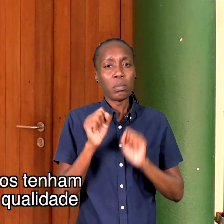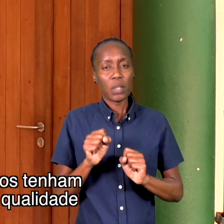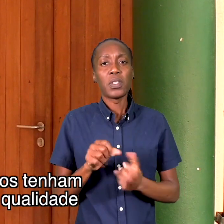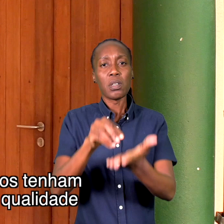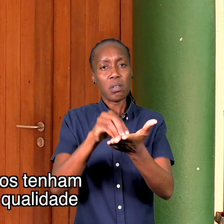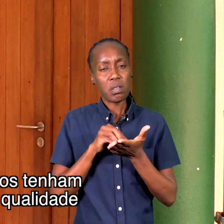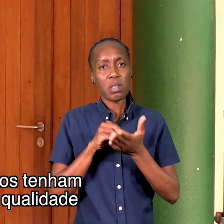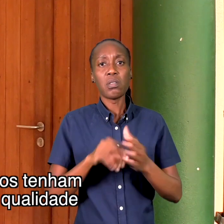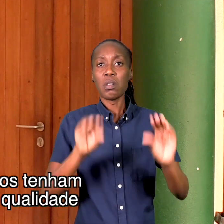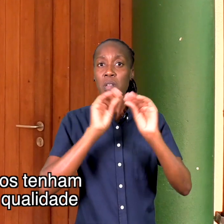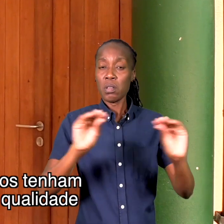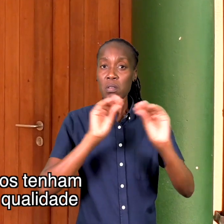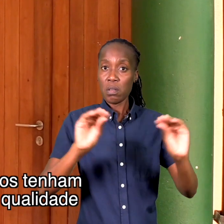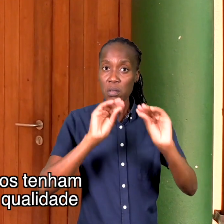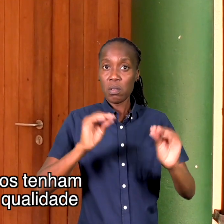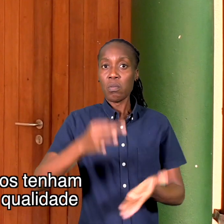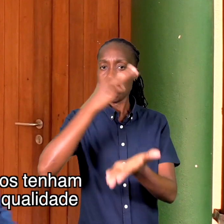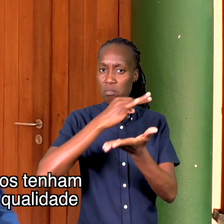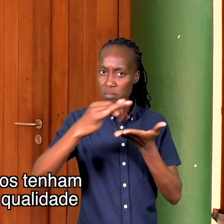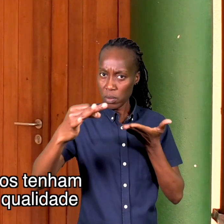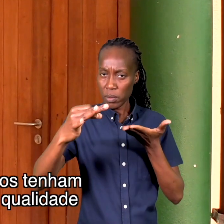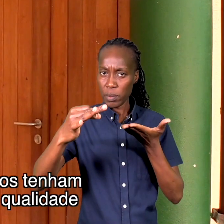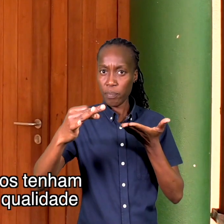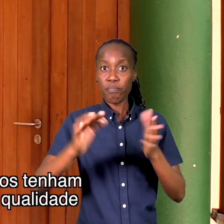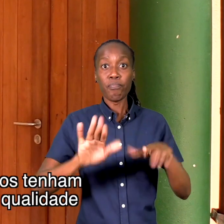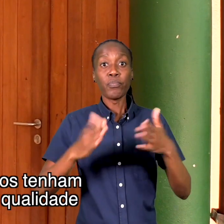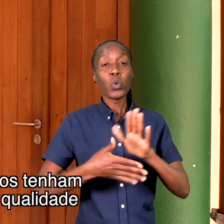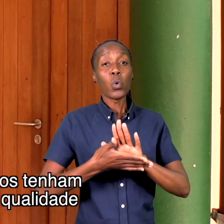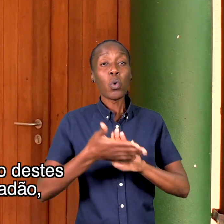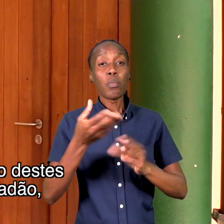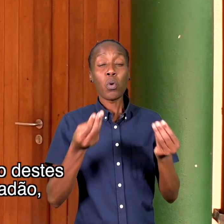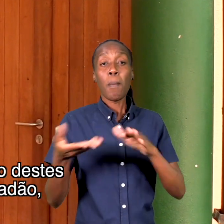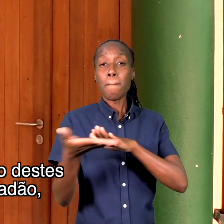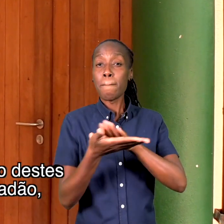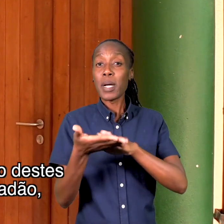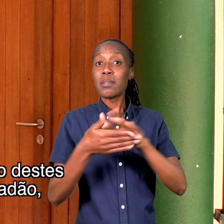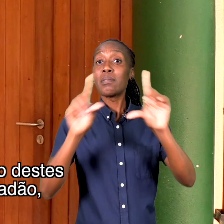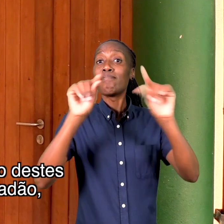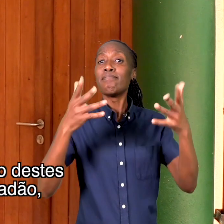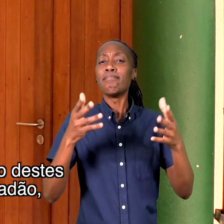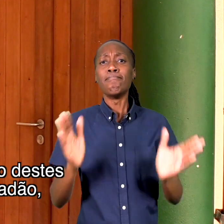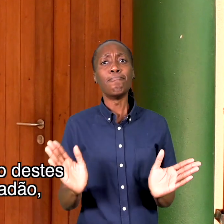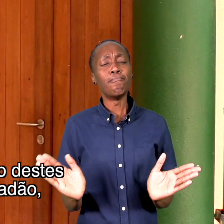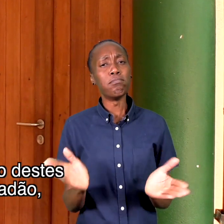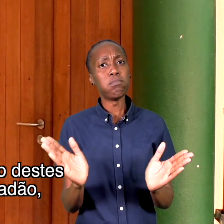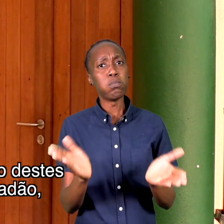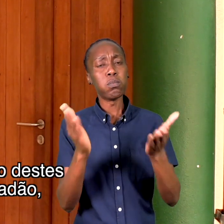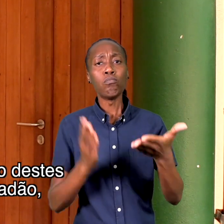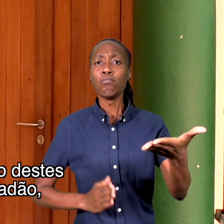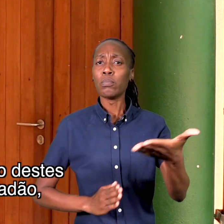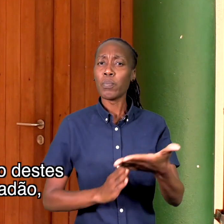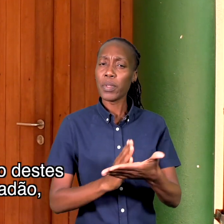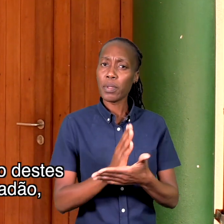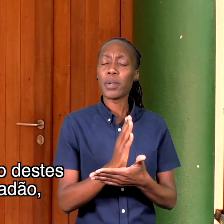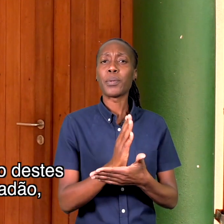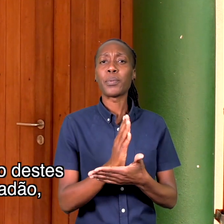garantir que, primeiro, todos tenham acesso a uma educação de qualidade, não é? E partimos como base a promoção,